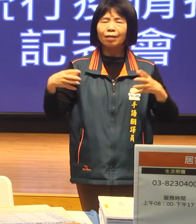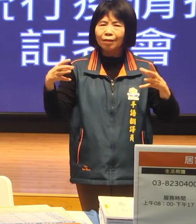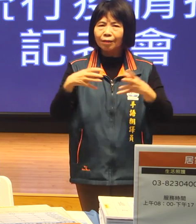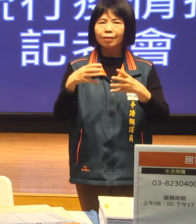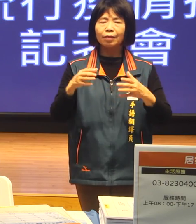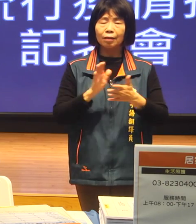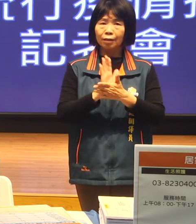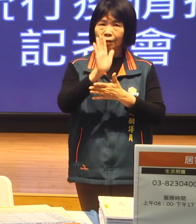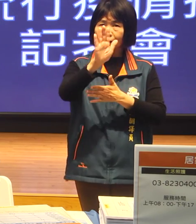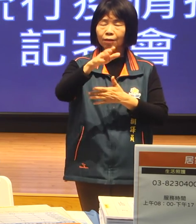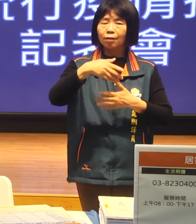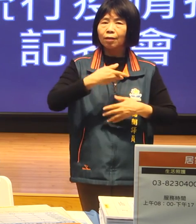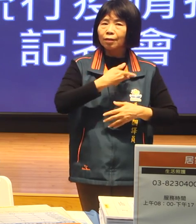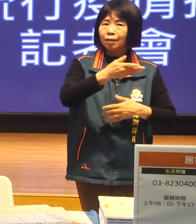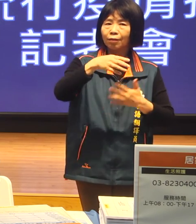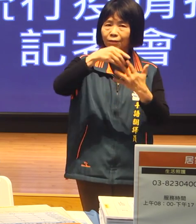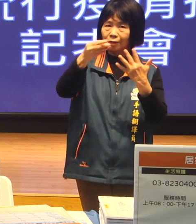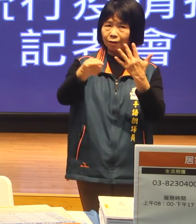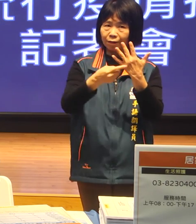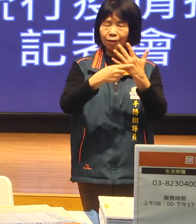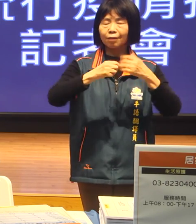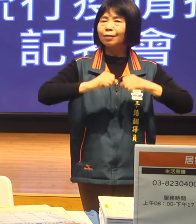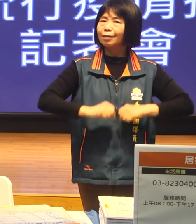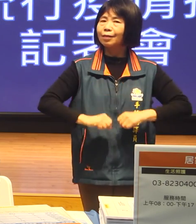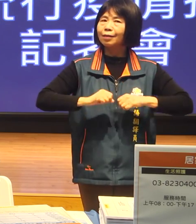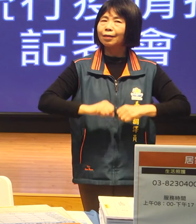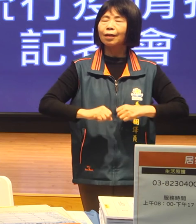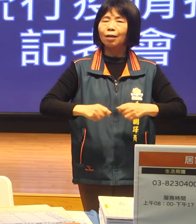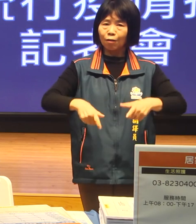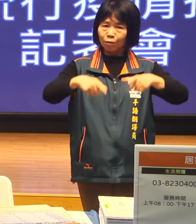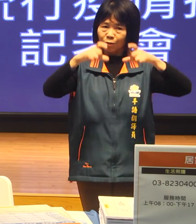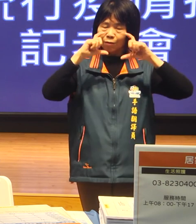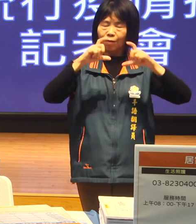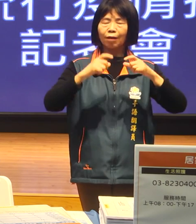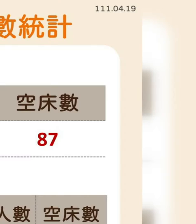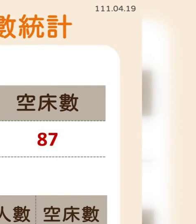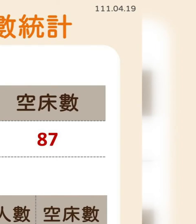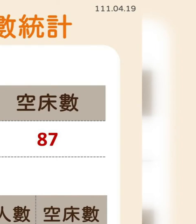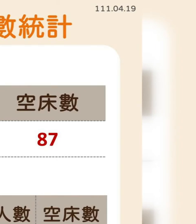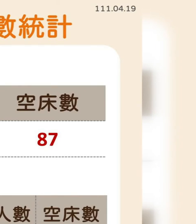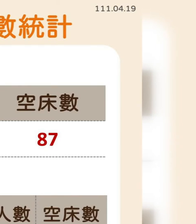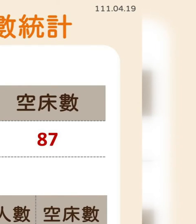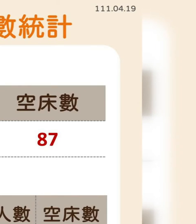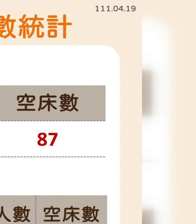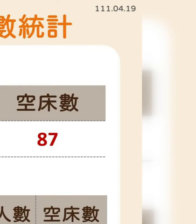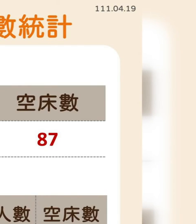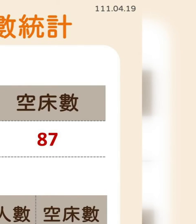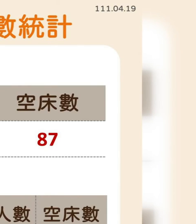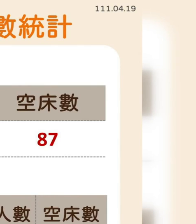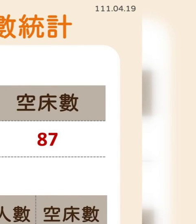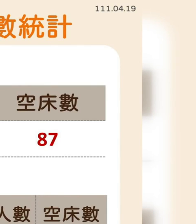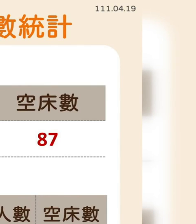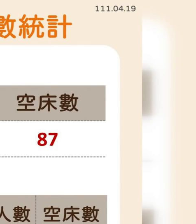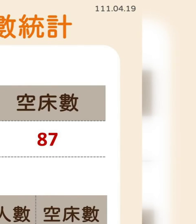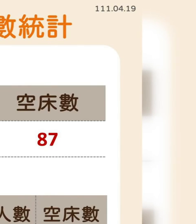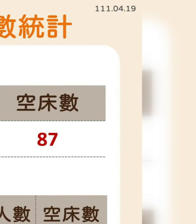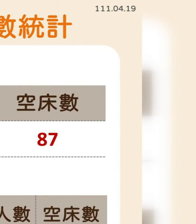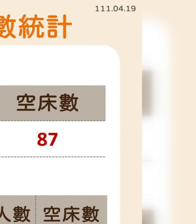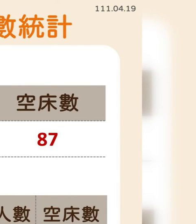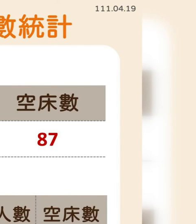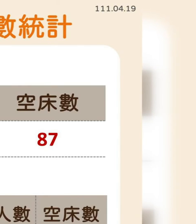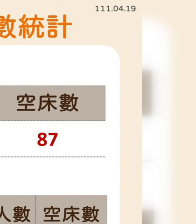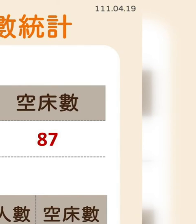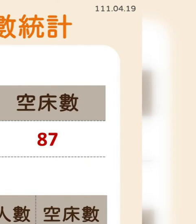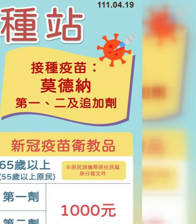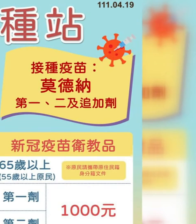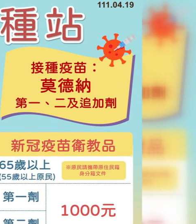时呢都能够让选手健康的回来参与赛事。 另外17日有全中运蜻蜓选手确诊，相关